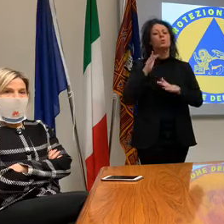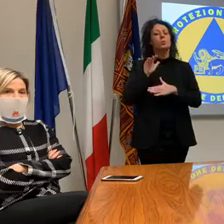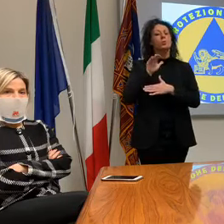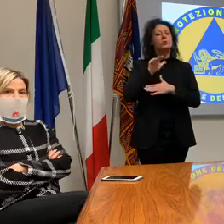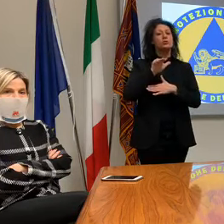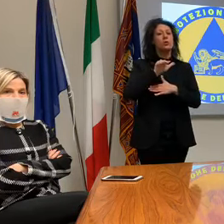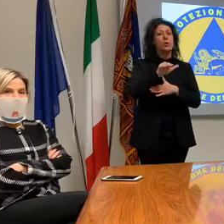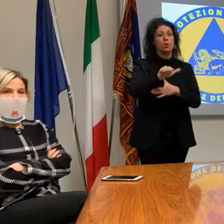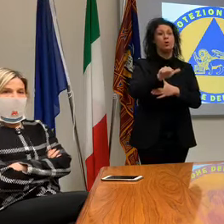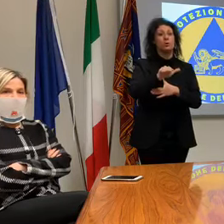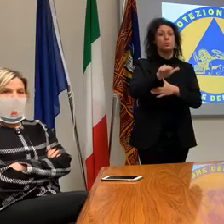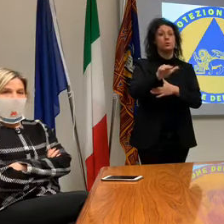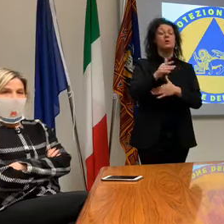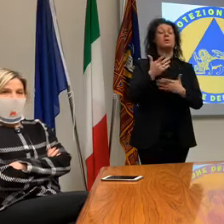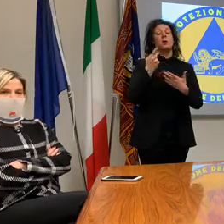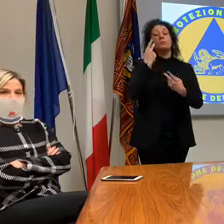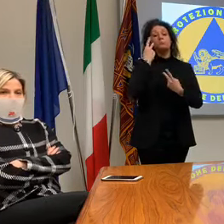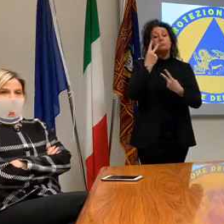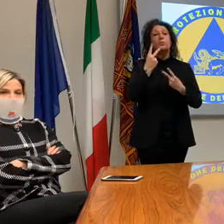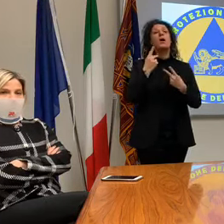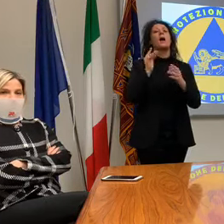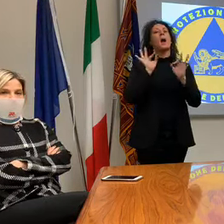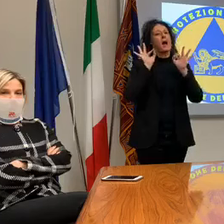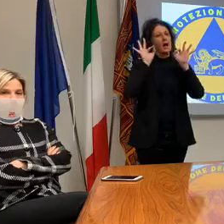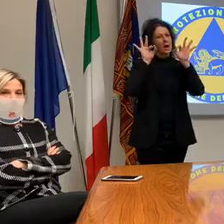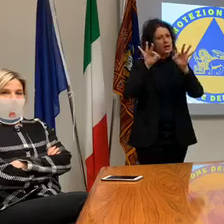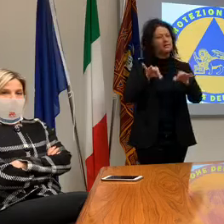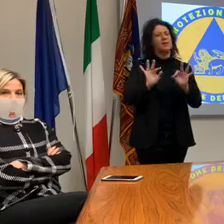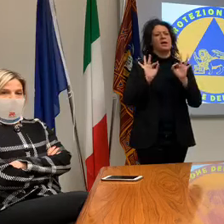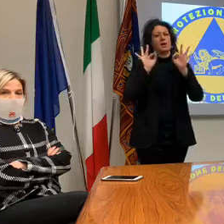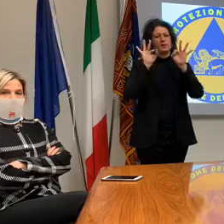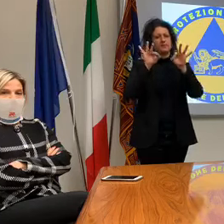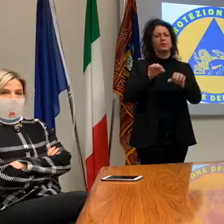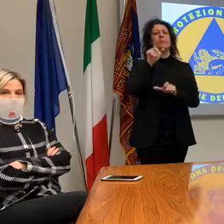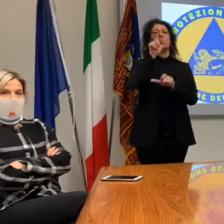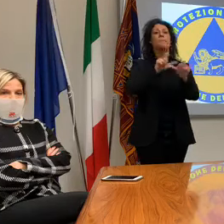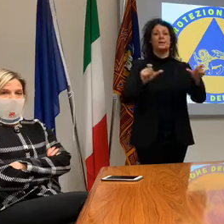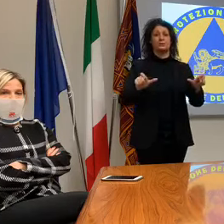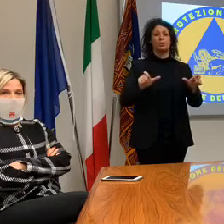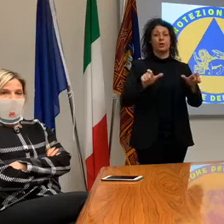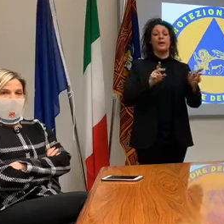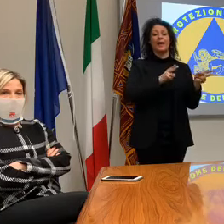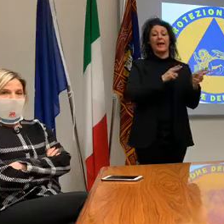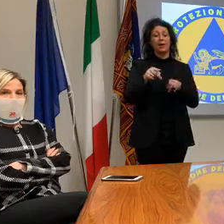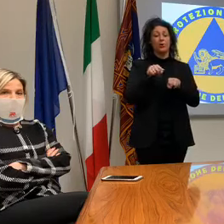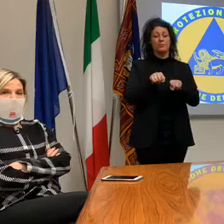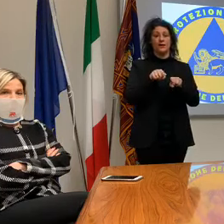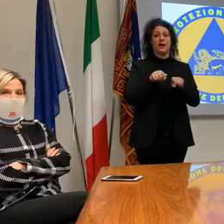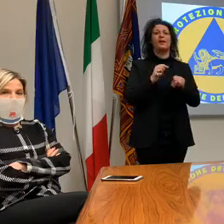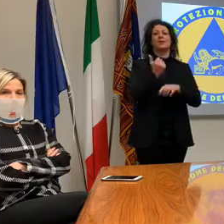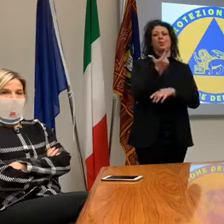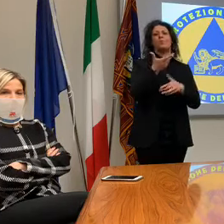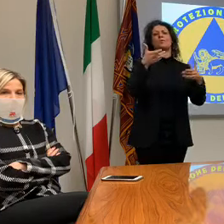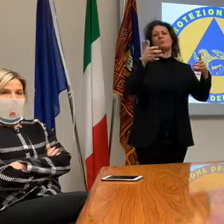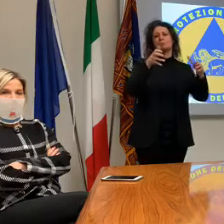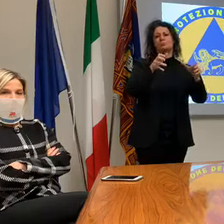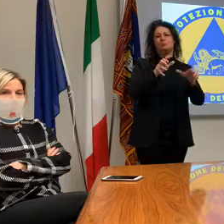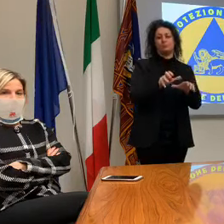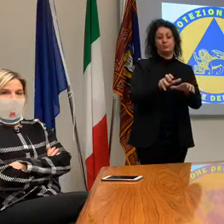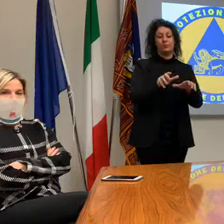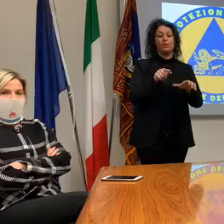che arriveremo un giorno nel quale i ricoverati saranno inferiori ai dimessi giornalmente. Quello è il punto